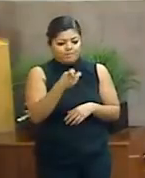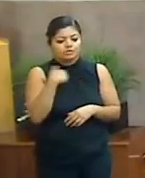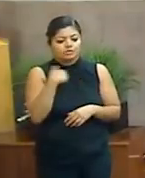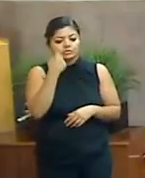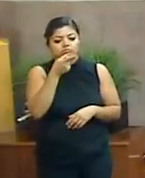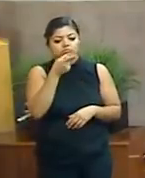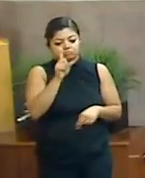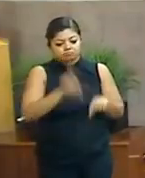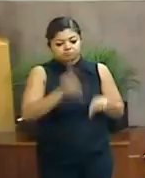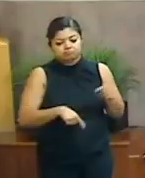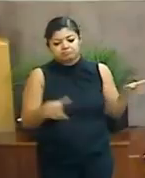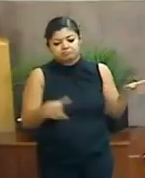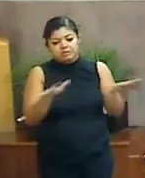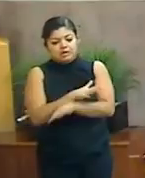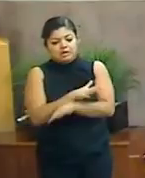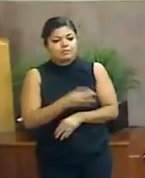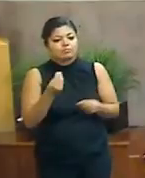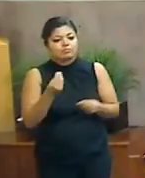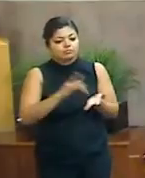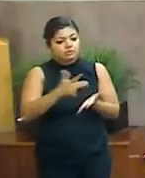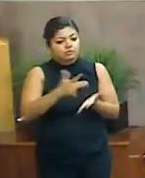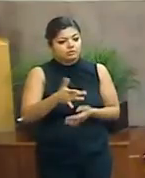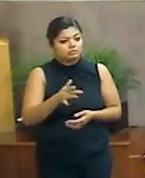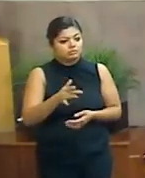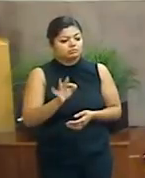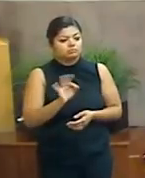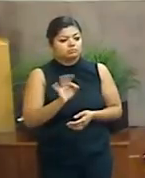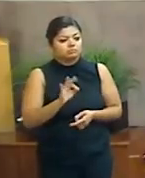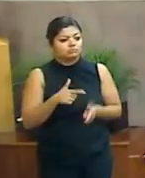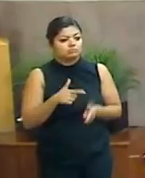sentencia muchas gracias